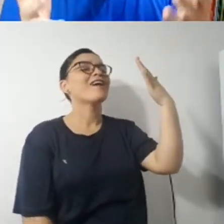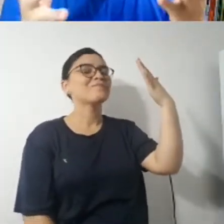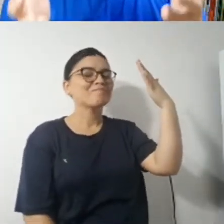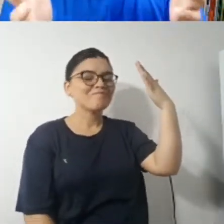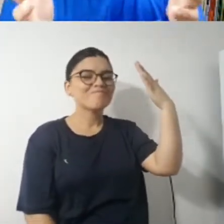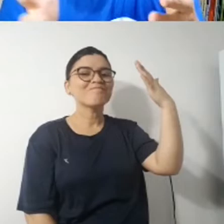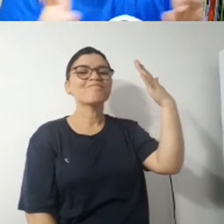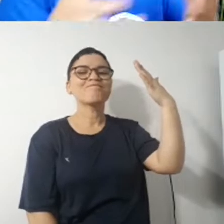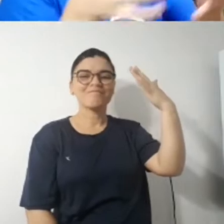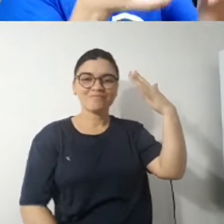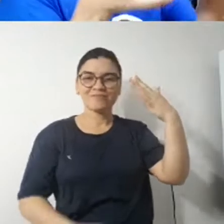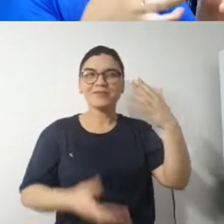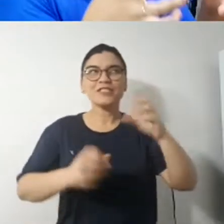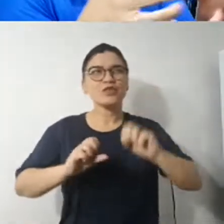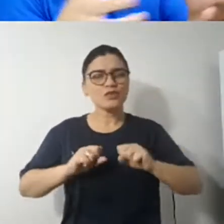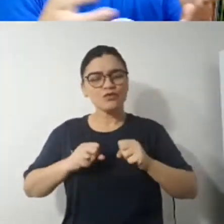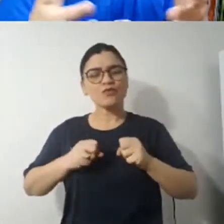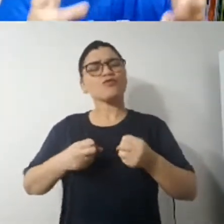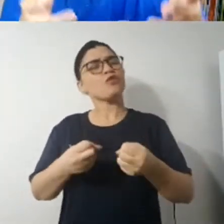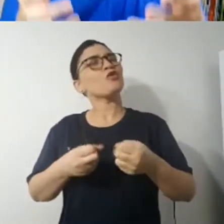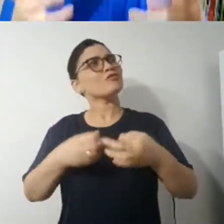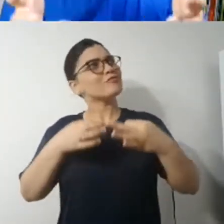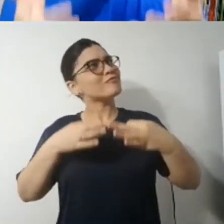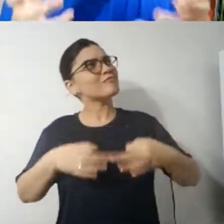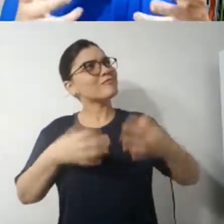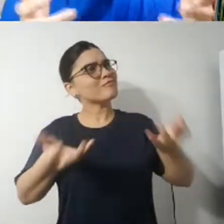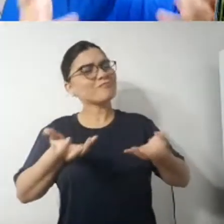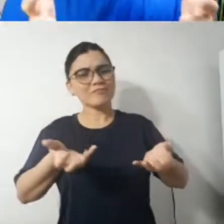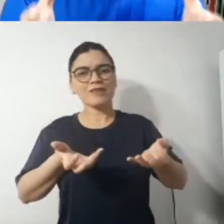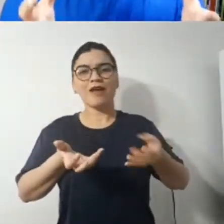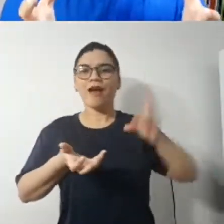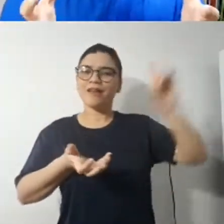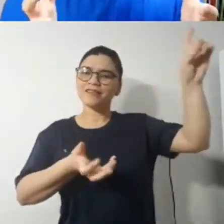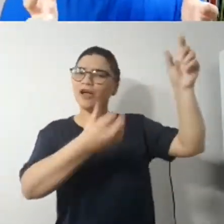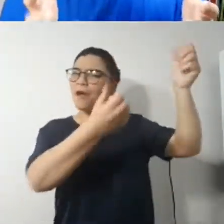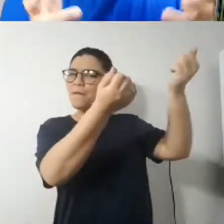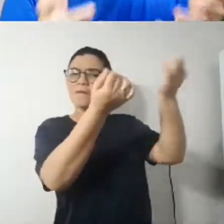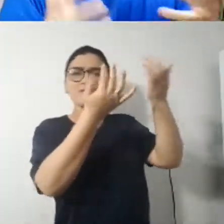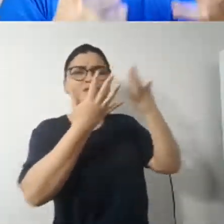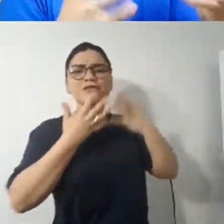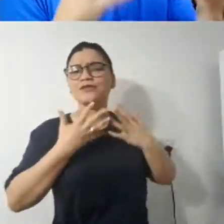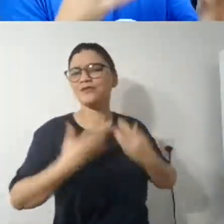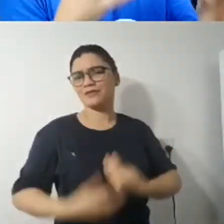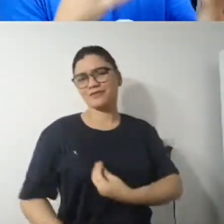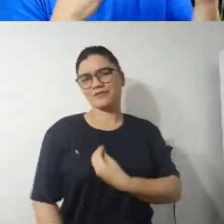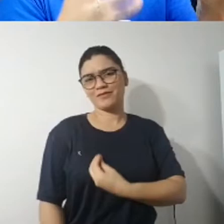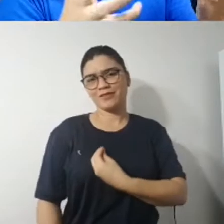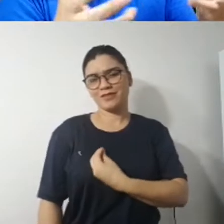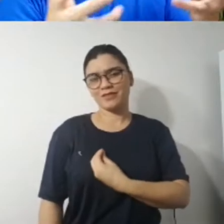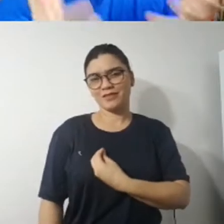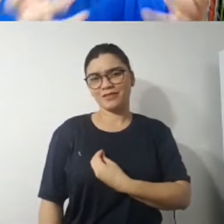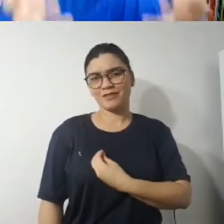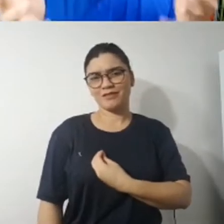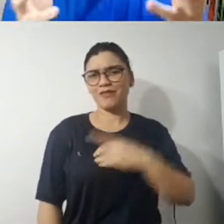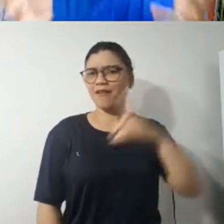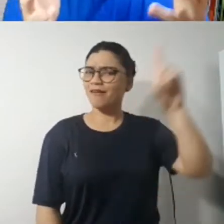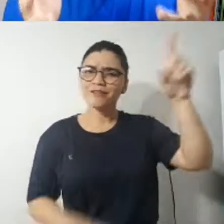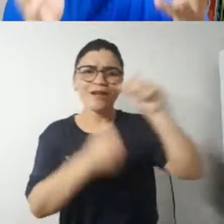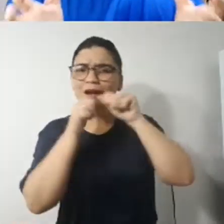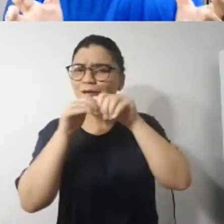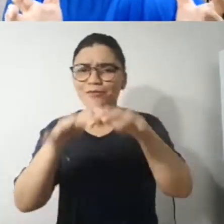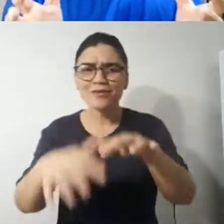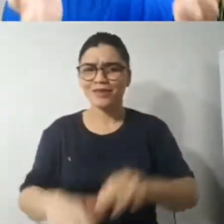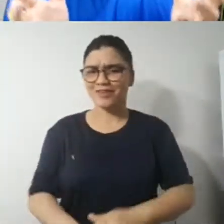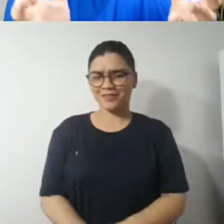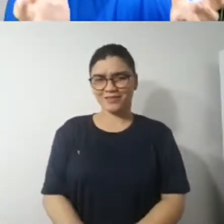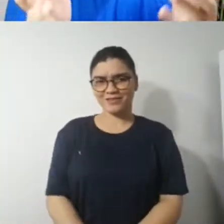sua vida no lugar correto. E ele colhe bênçãos do Senhor. E essas bênçãos do Senhor alegram o seu coração,